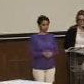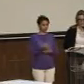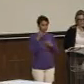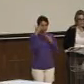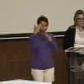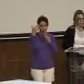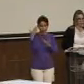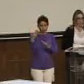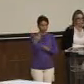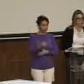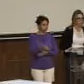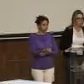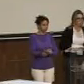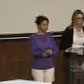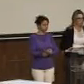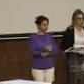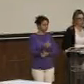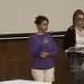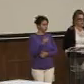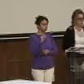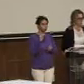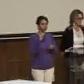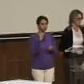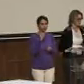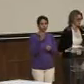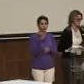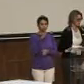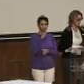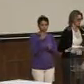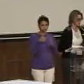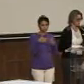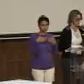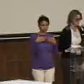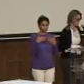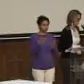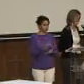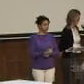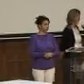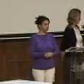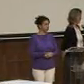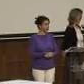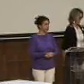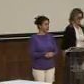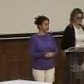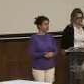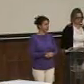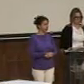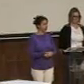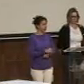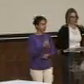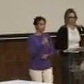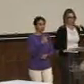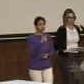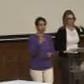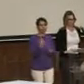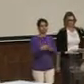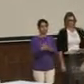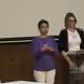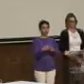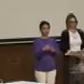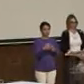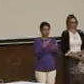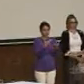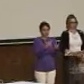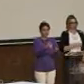Obrigada, candidato. Por favor, gente, só um pouquinho de silêncio. Candidato Conciani. Bom, não há por que a gente eleger um candidato